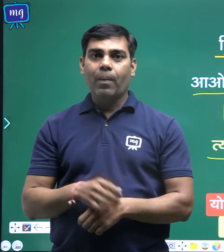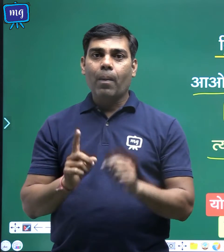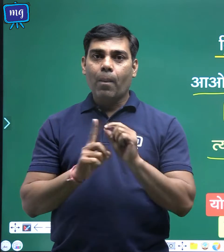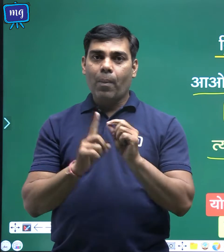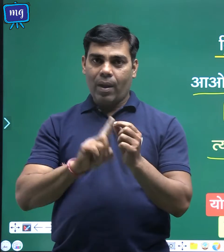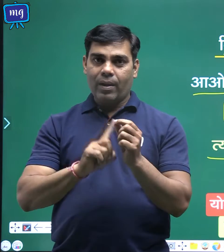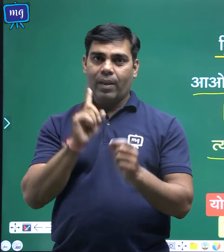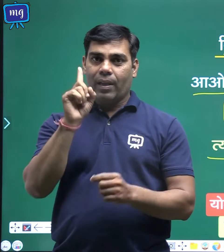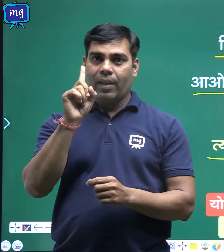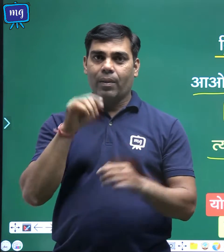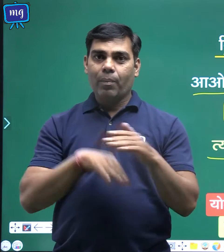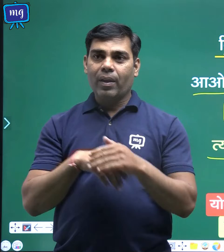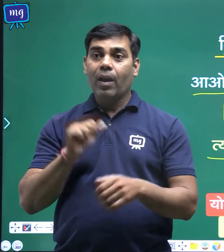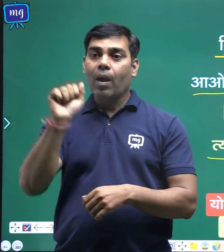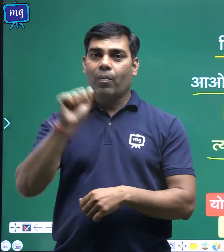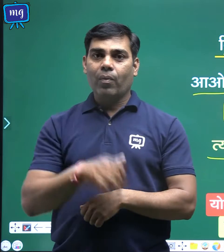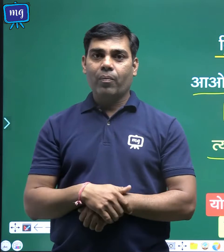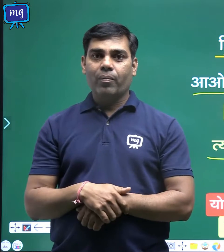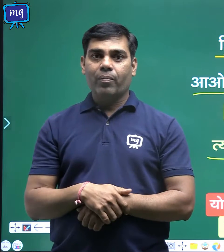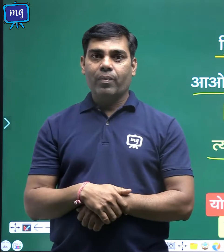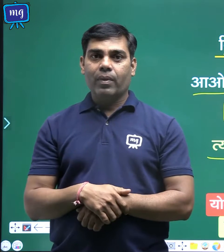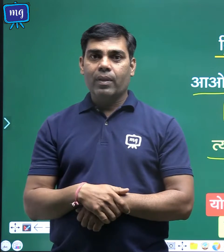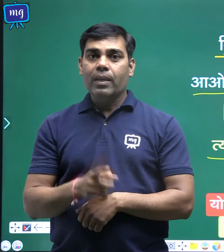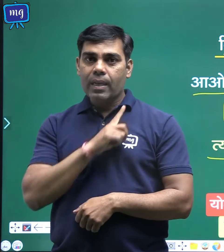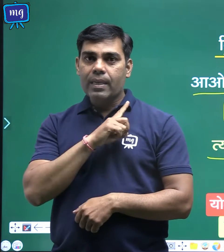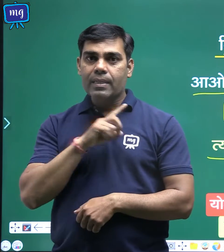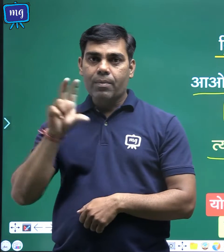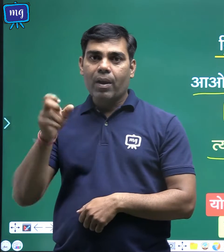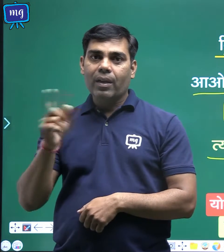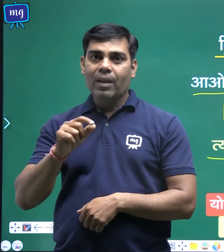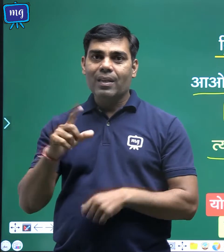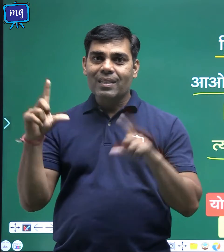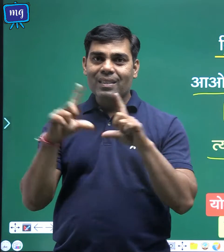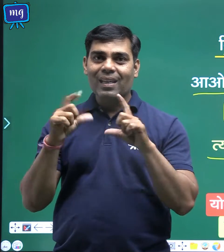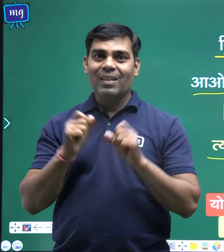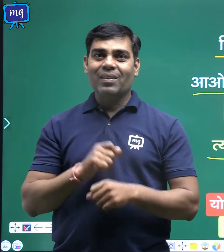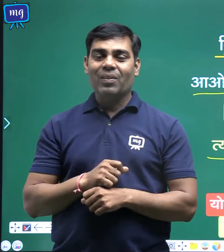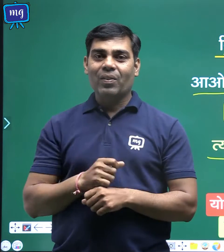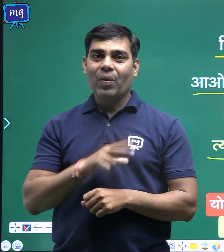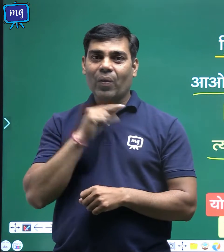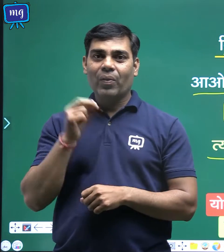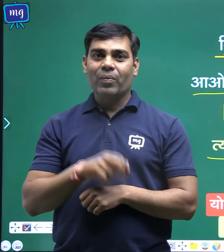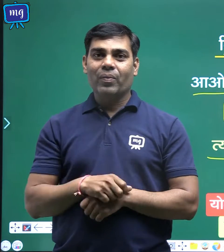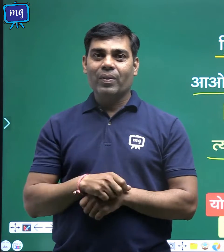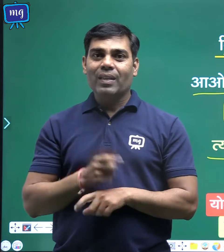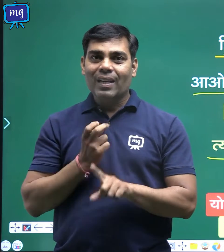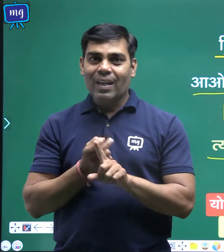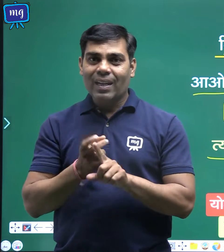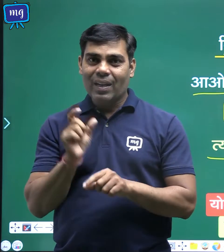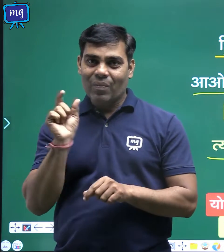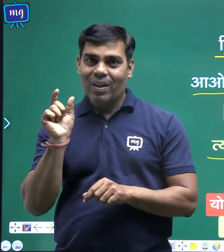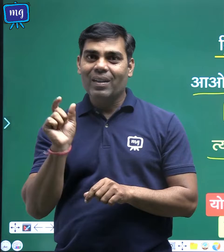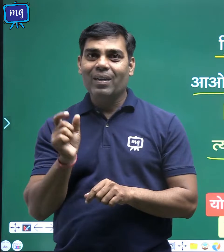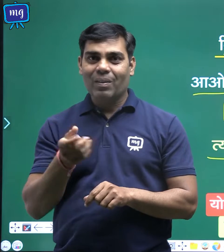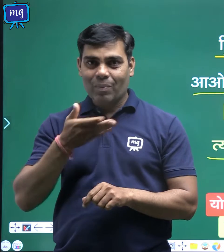में आपको इस पाठ का सार और कठिन शब्द